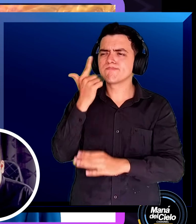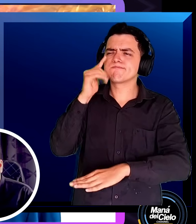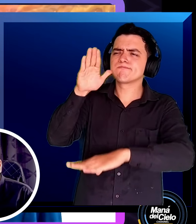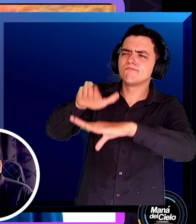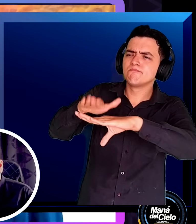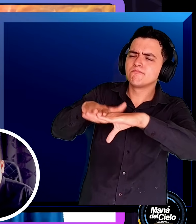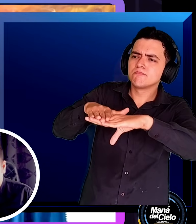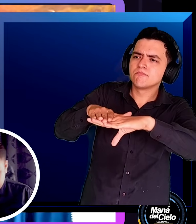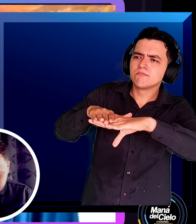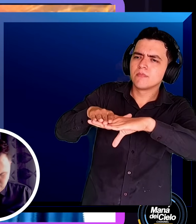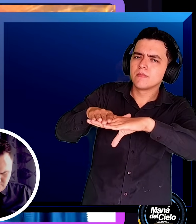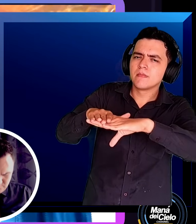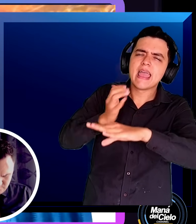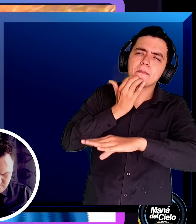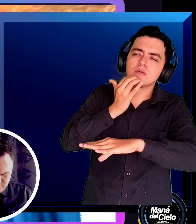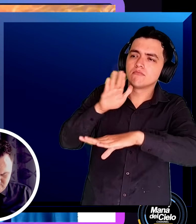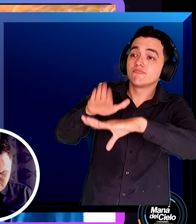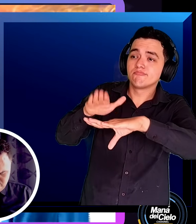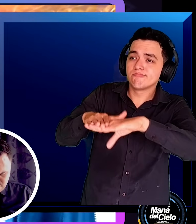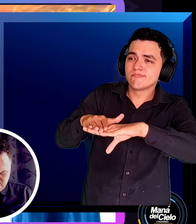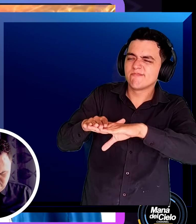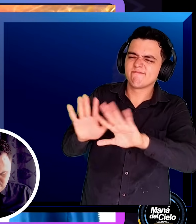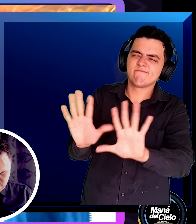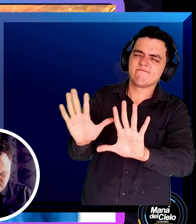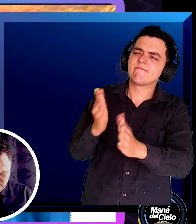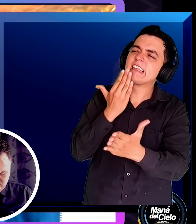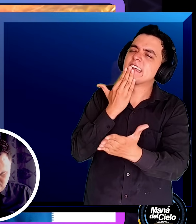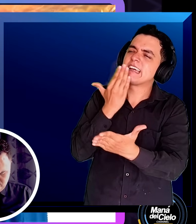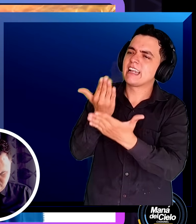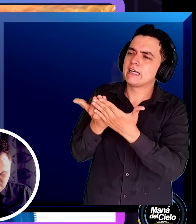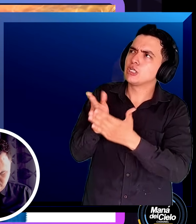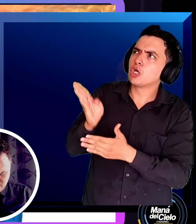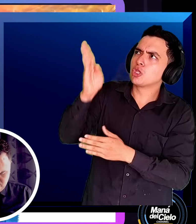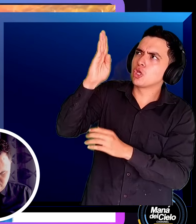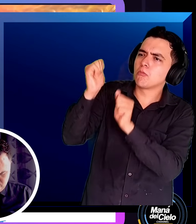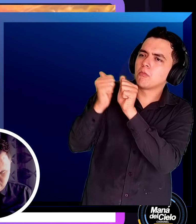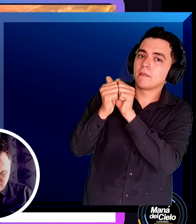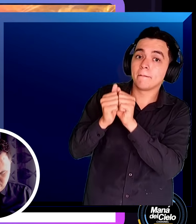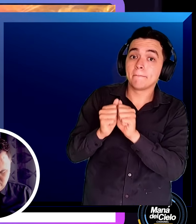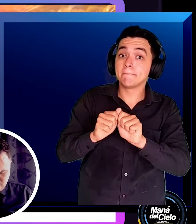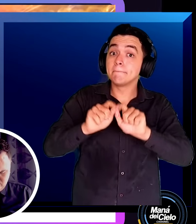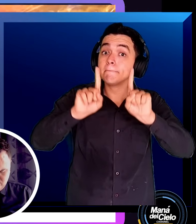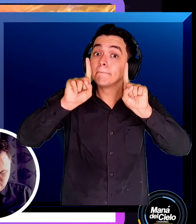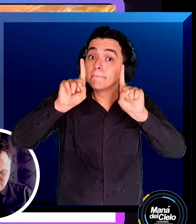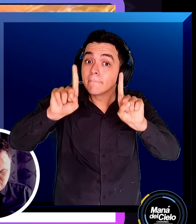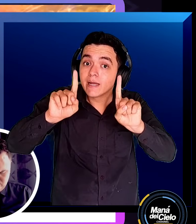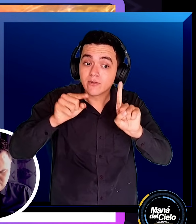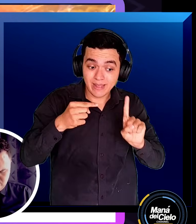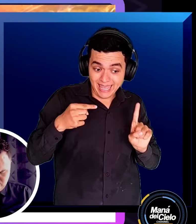Hoy en día, según cómo está el mundo, Dios está con todo el mundo. Usted ve a la señora maquillada hasta el alma.